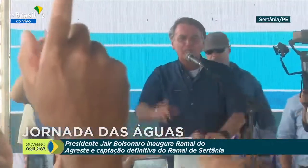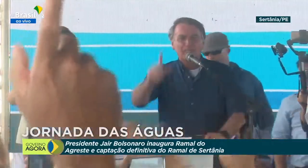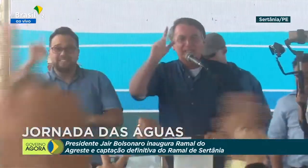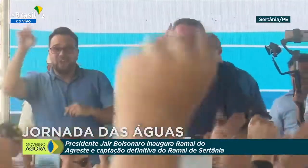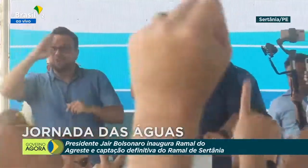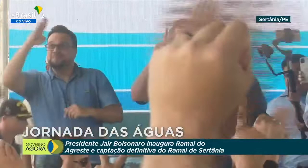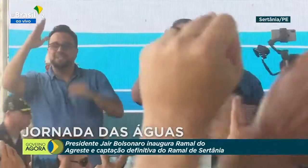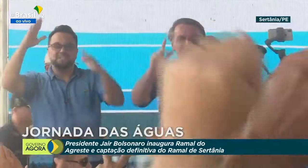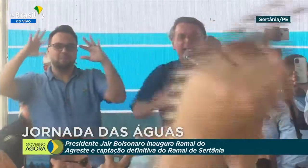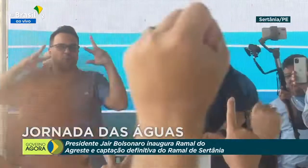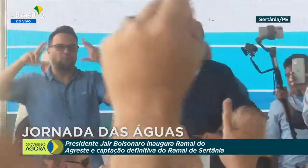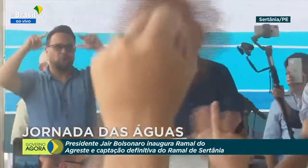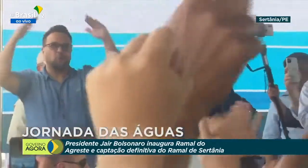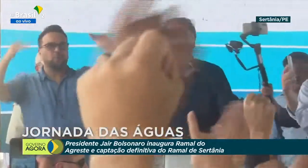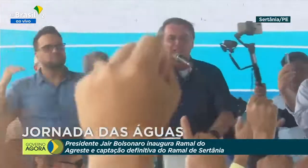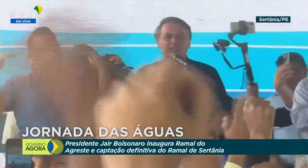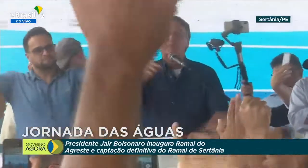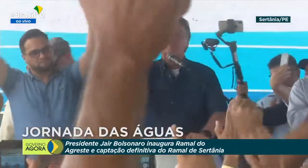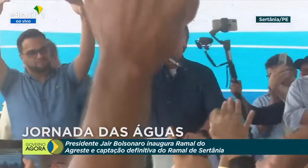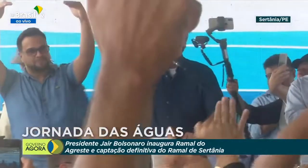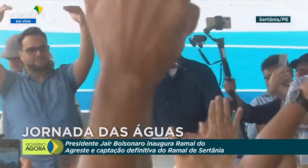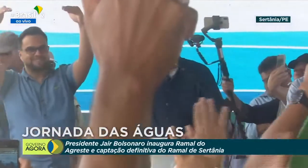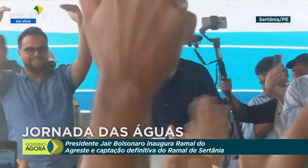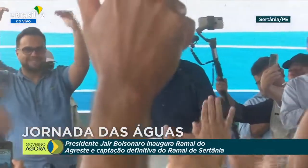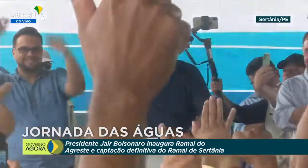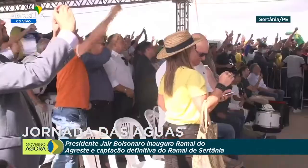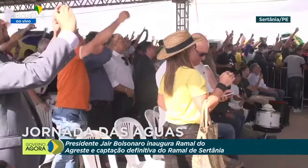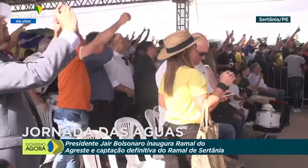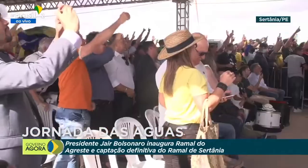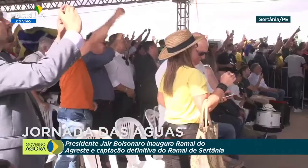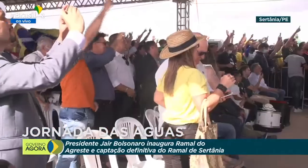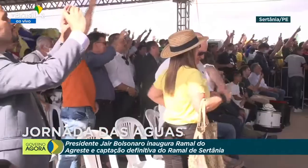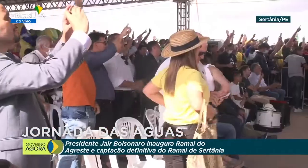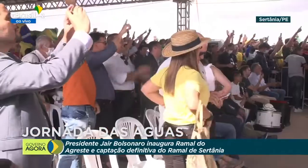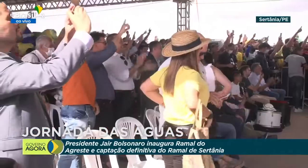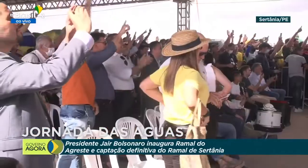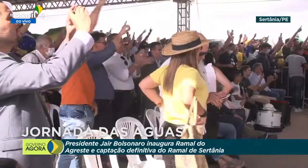tudo, Deus acima de todos.